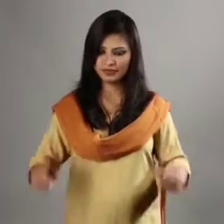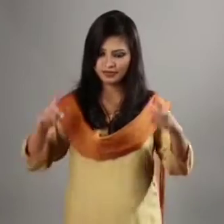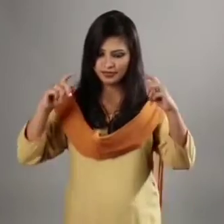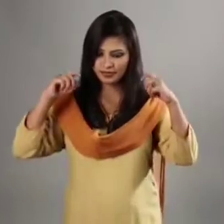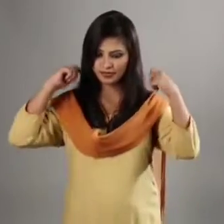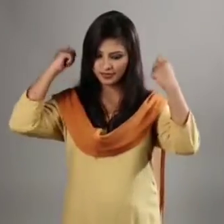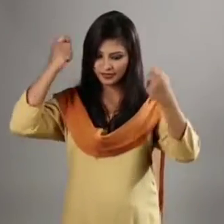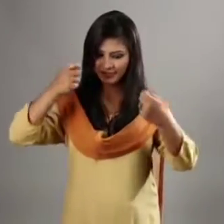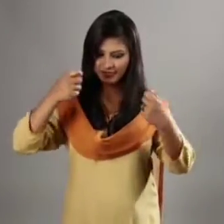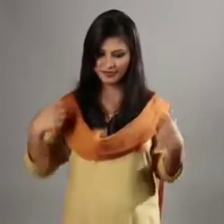Dressing gown.